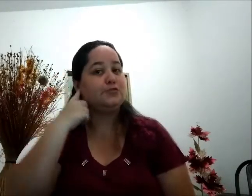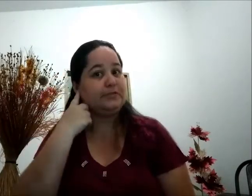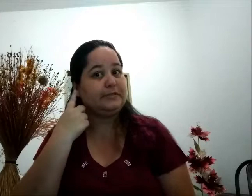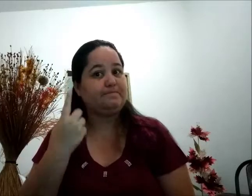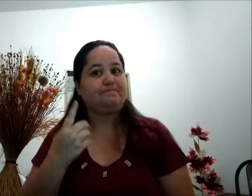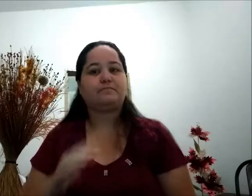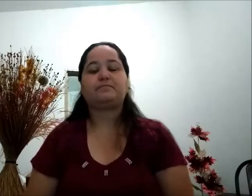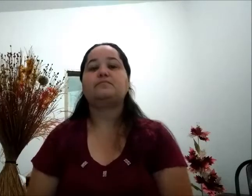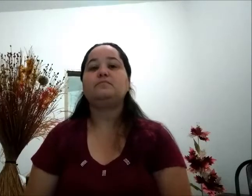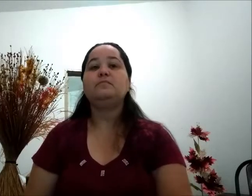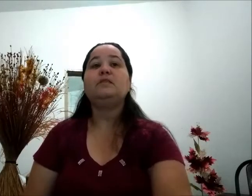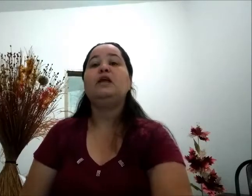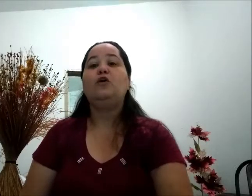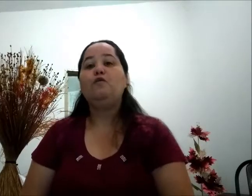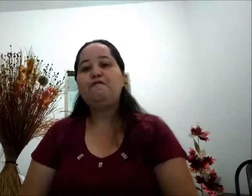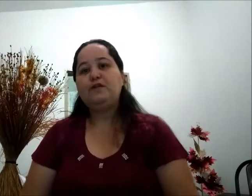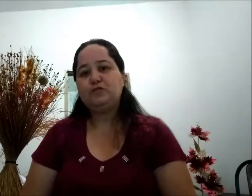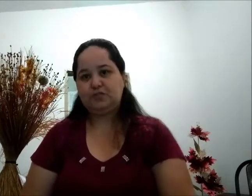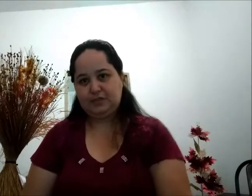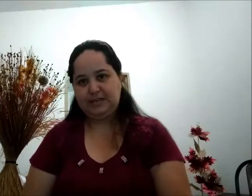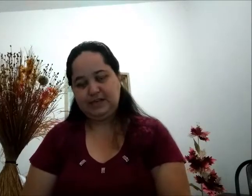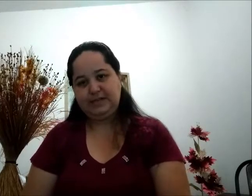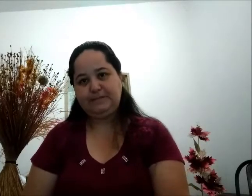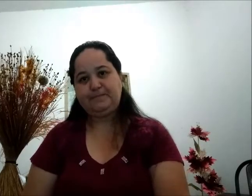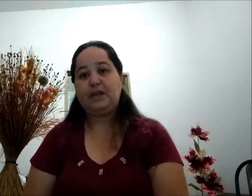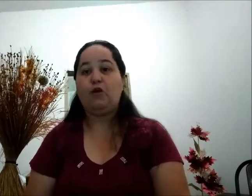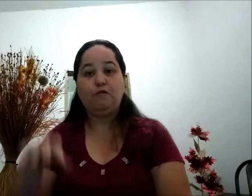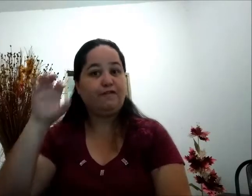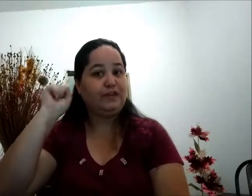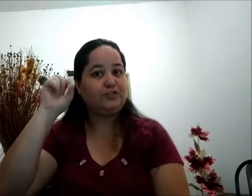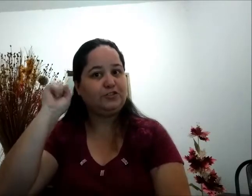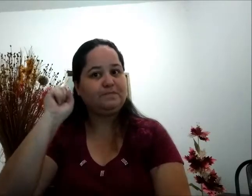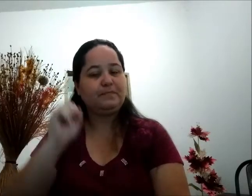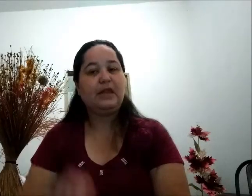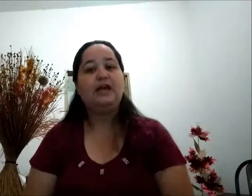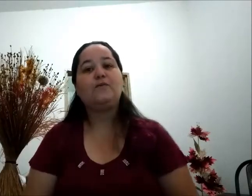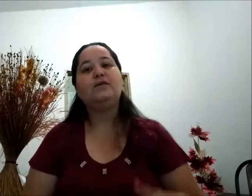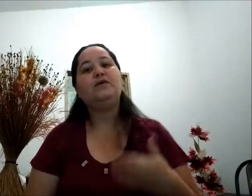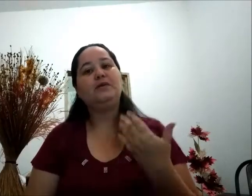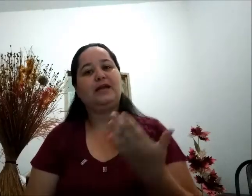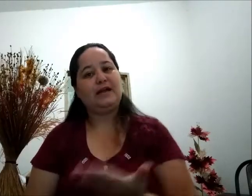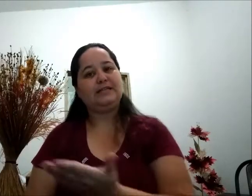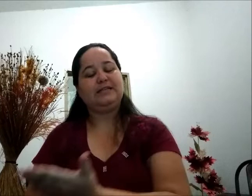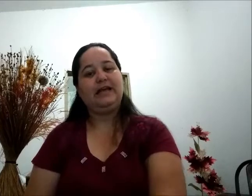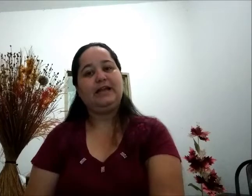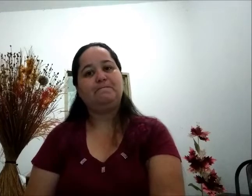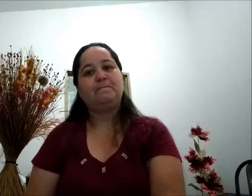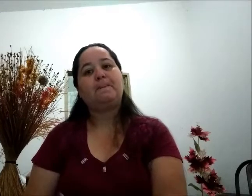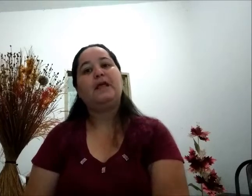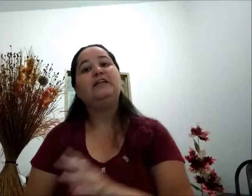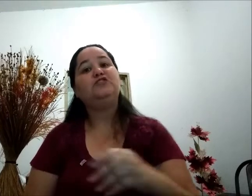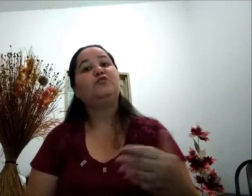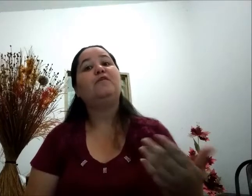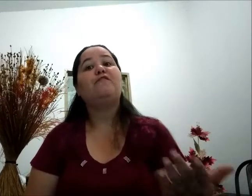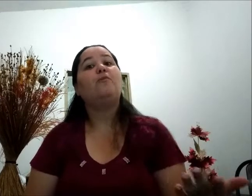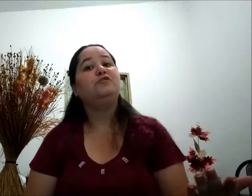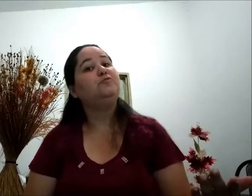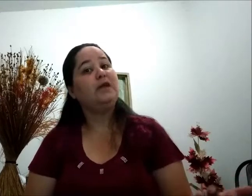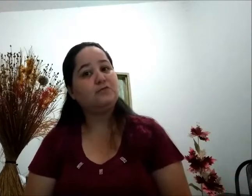surda. O filho da Josiane é ouvinte, e quando eu ia na casa dela, ele tinha uma forma de me